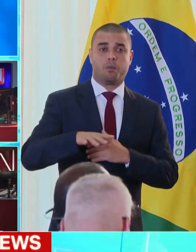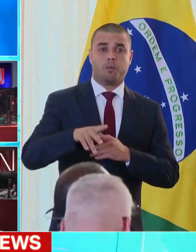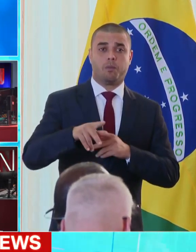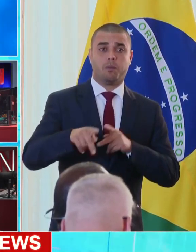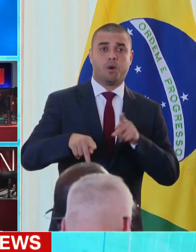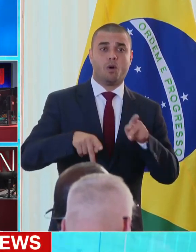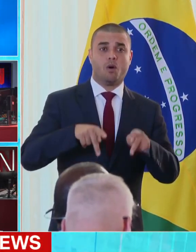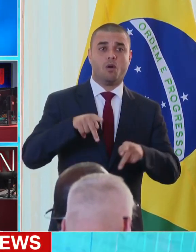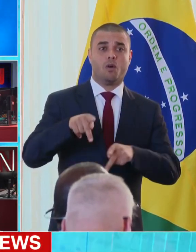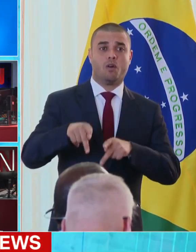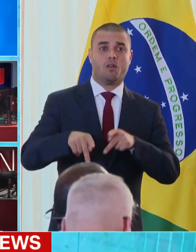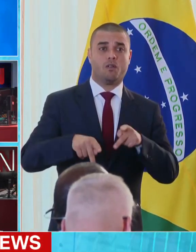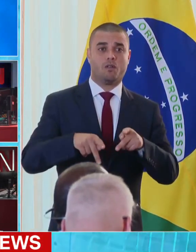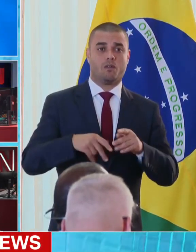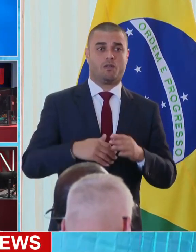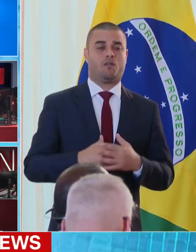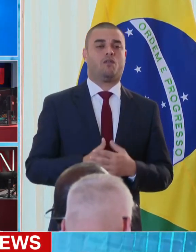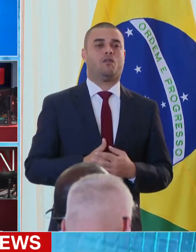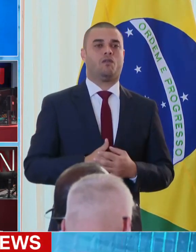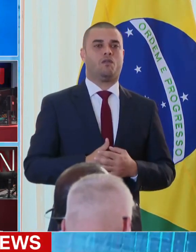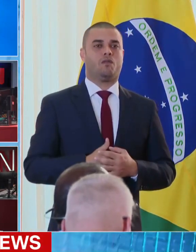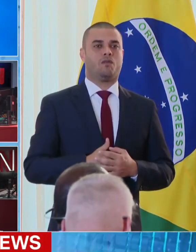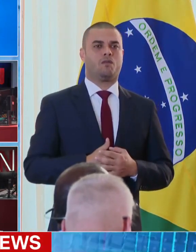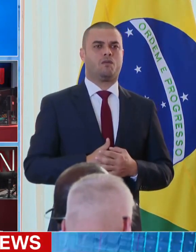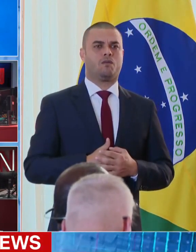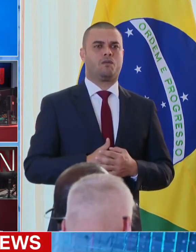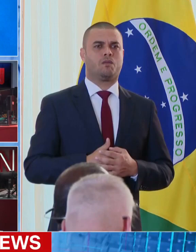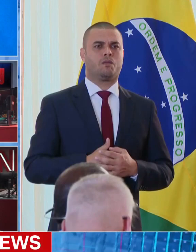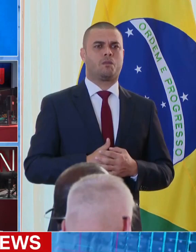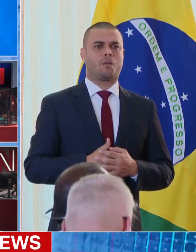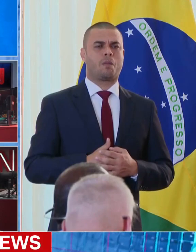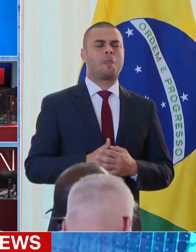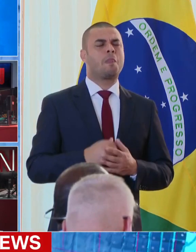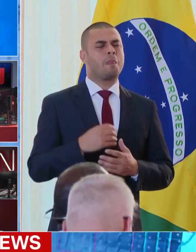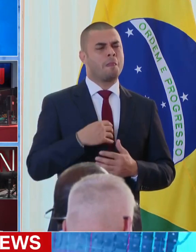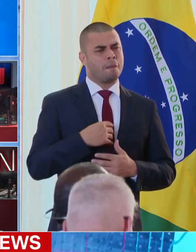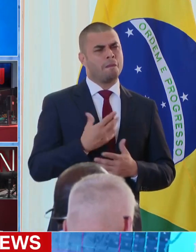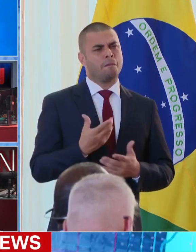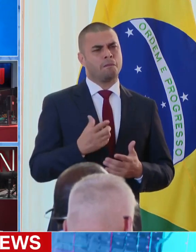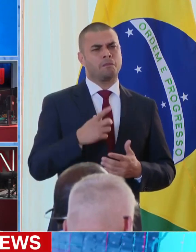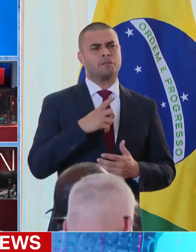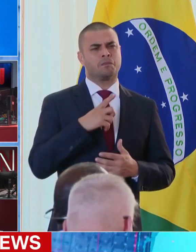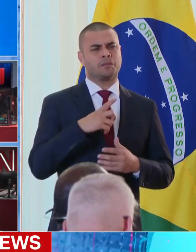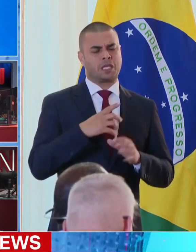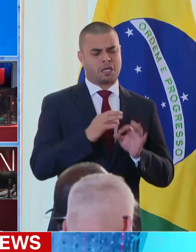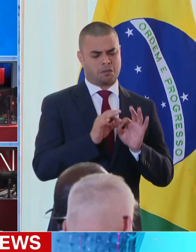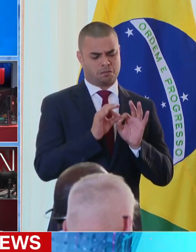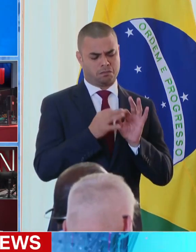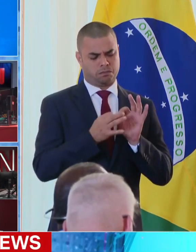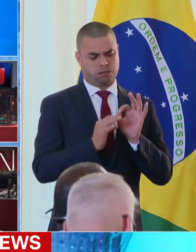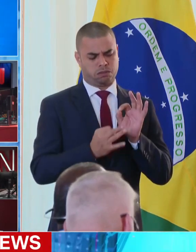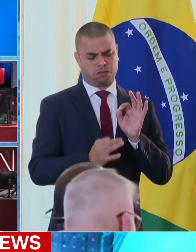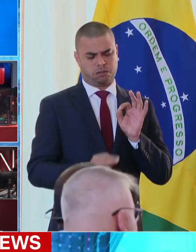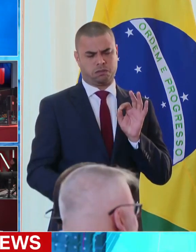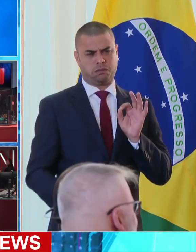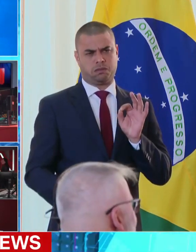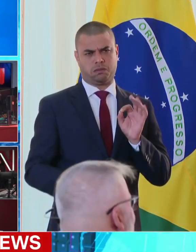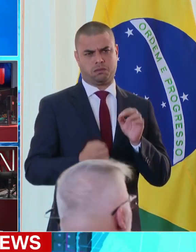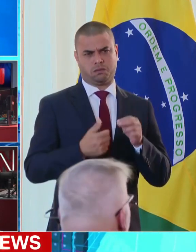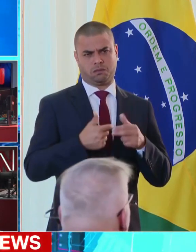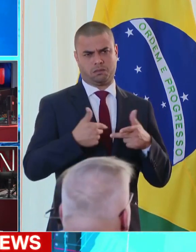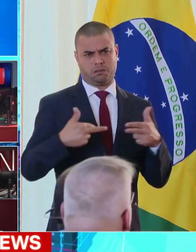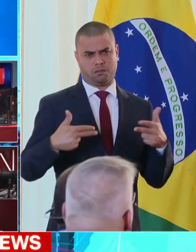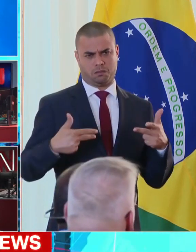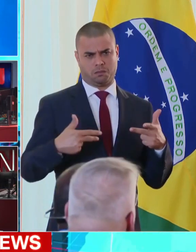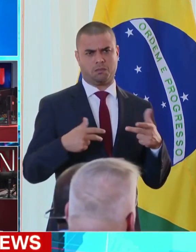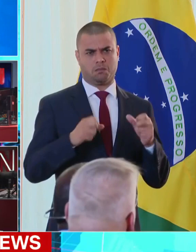que o ministério público eleitoral lembra já foi desmentido pelo TC não é verdade a Leandro destacou agora a questão